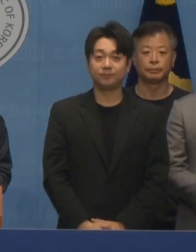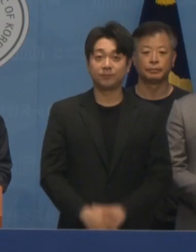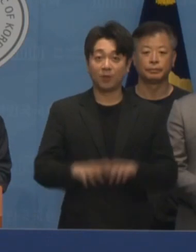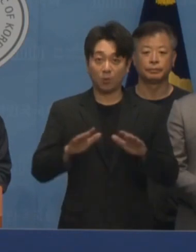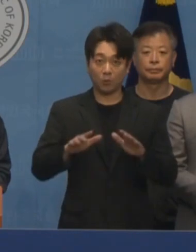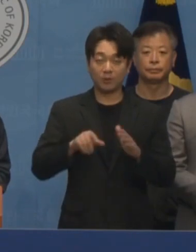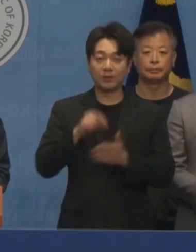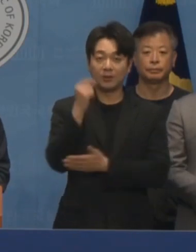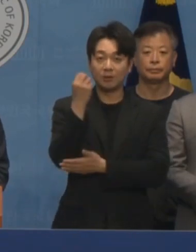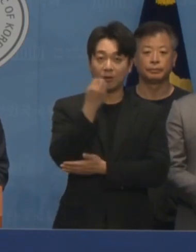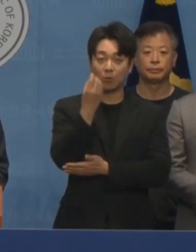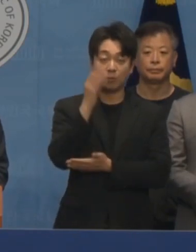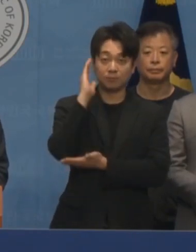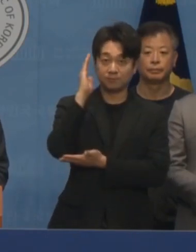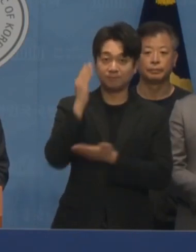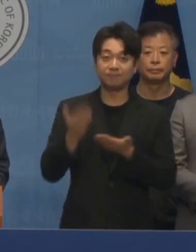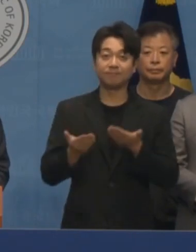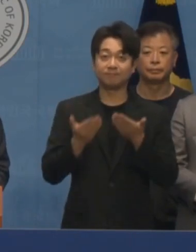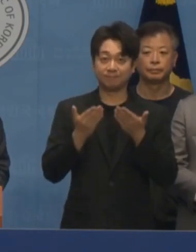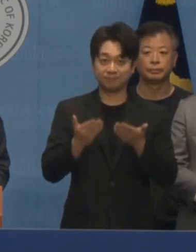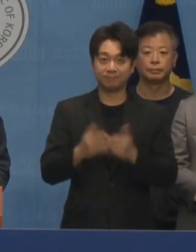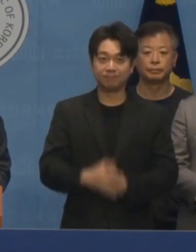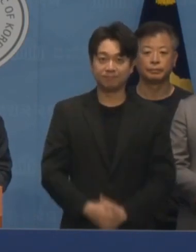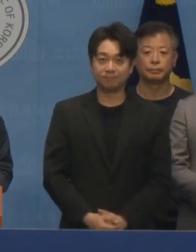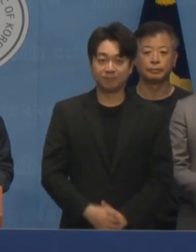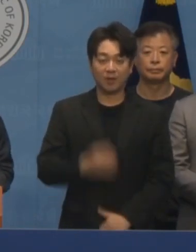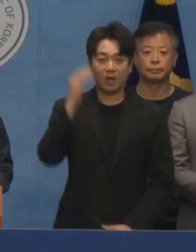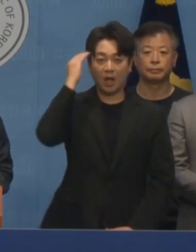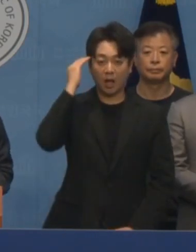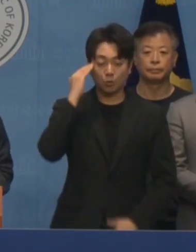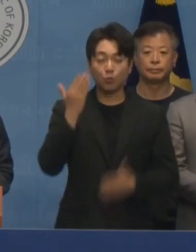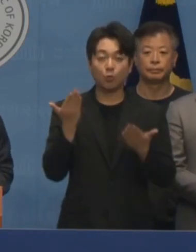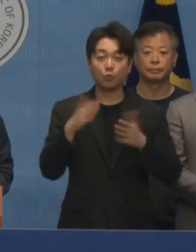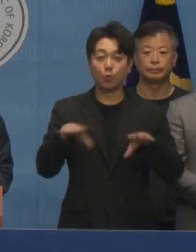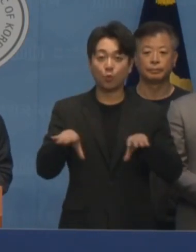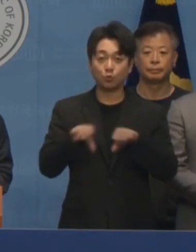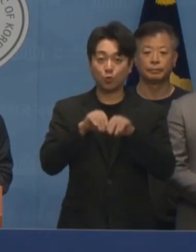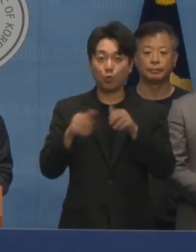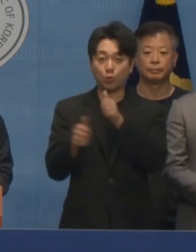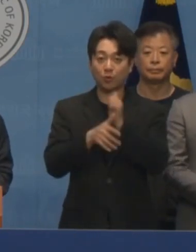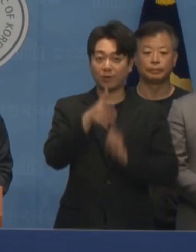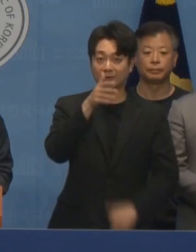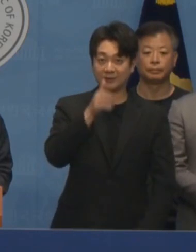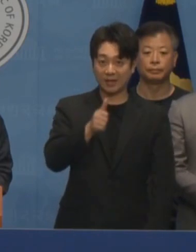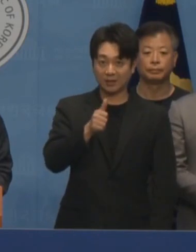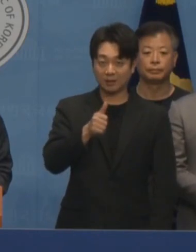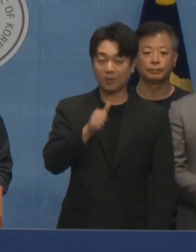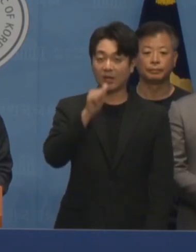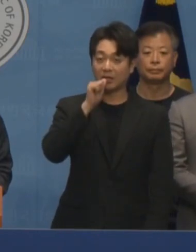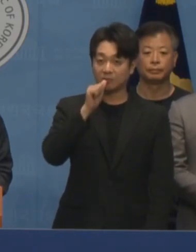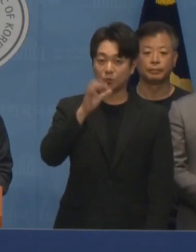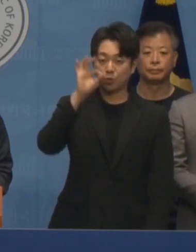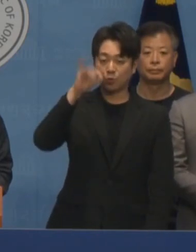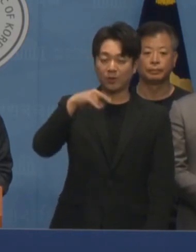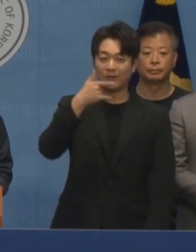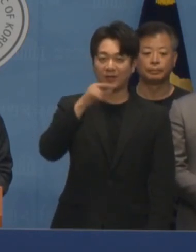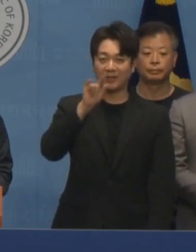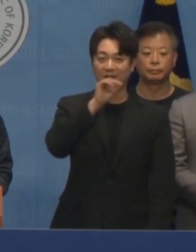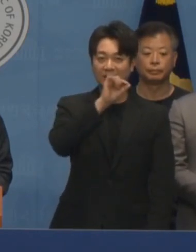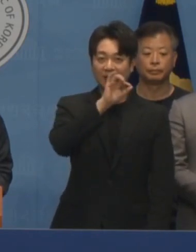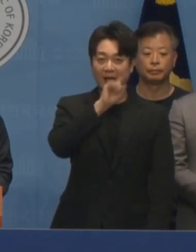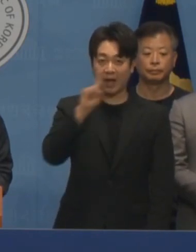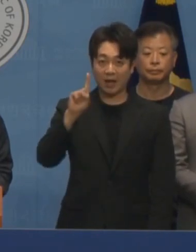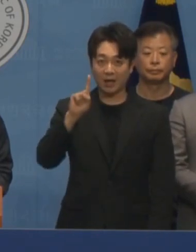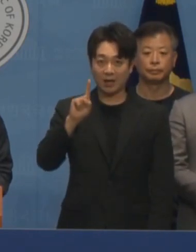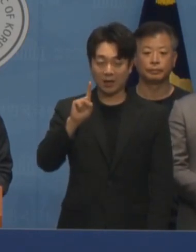먼저 한국노총 김동명 위원장님과 한국노총 금속노련 김준영 위원장님, 강용석 위니아 전자노조 위원장님의 현장